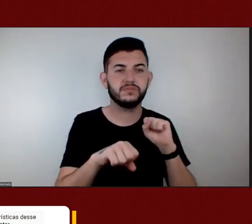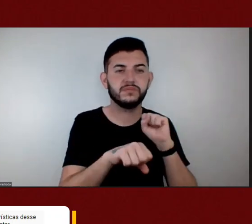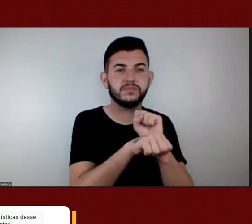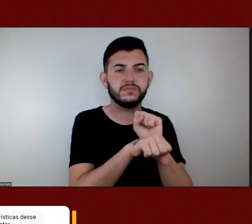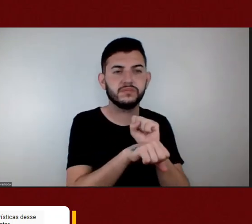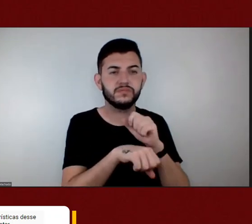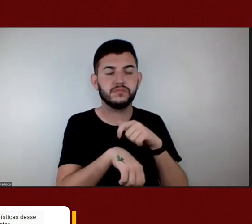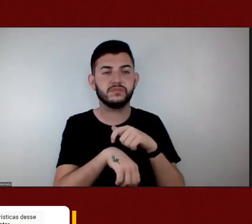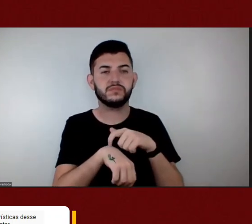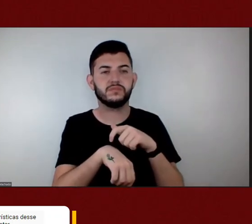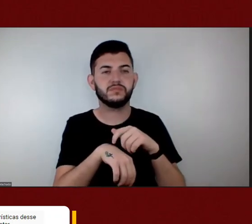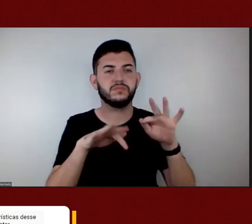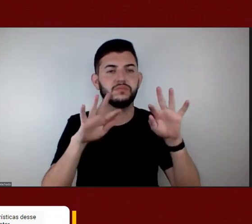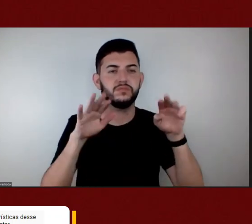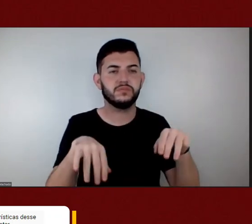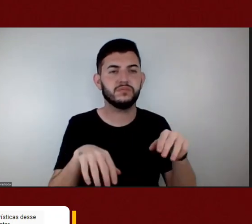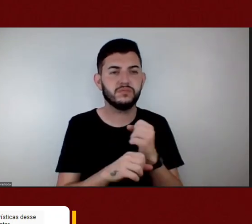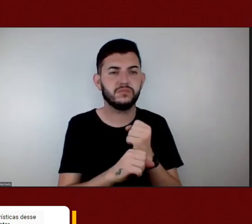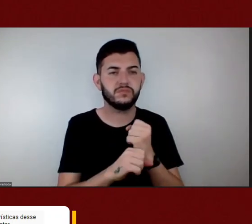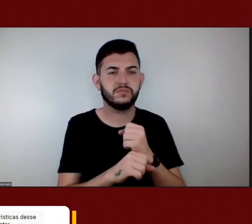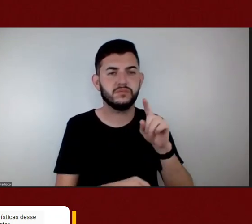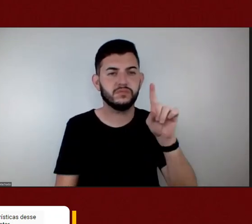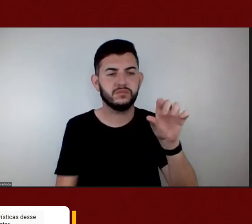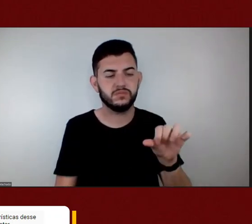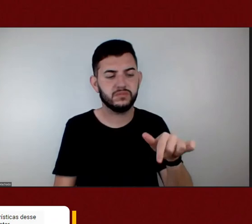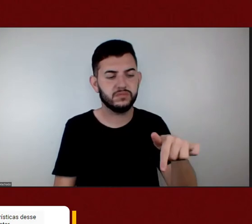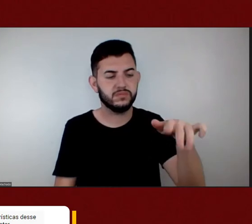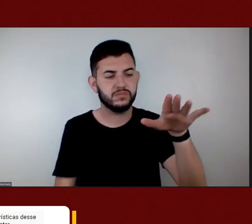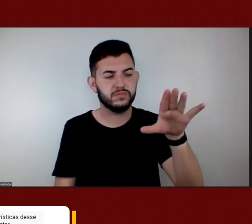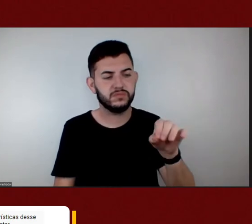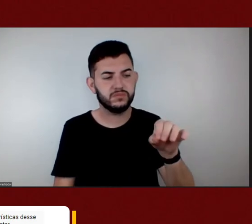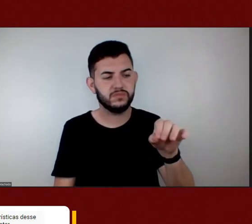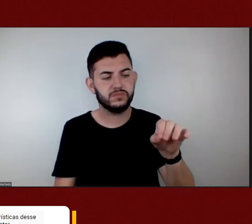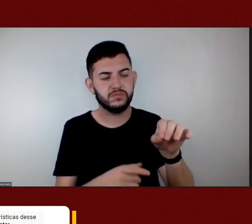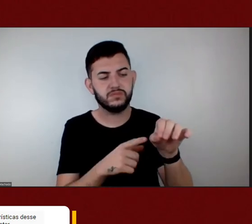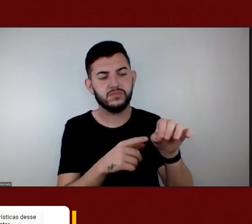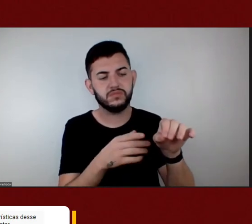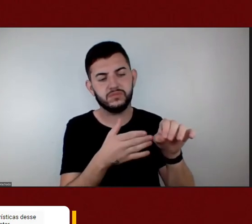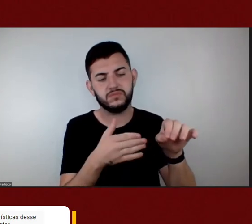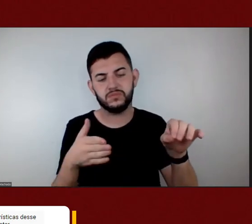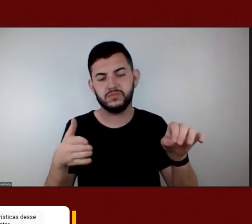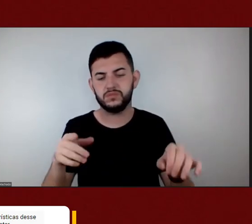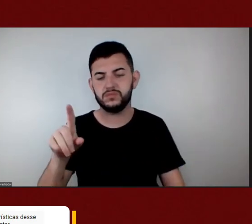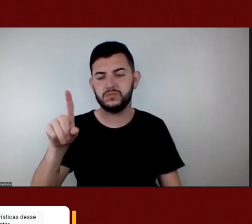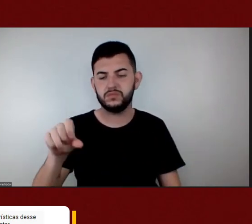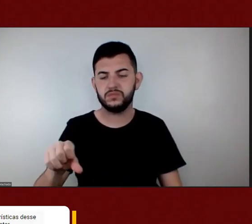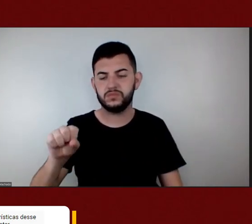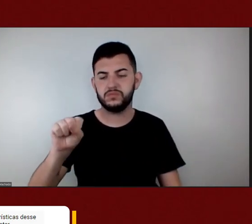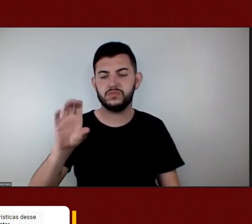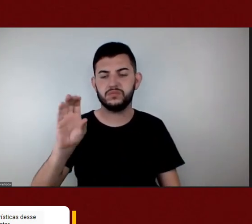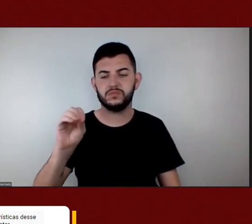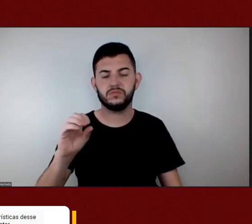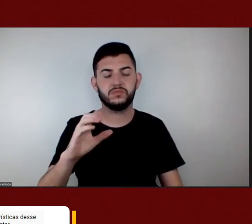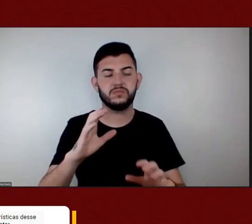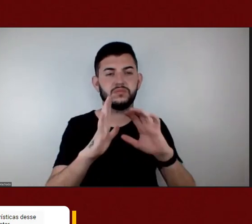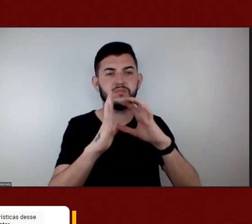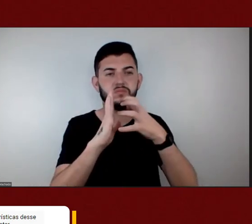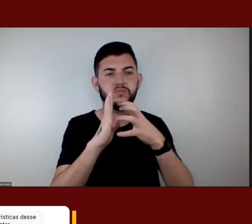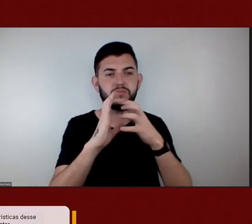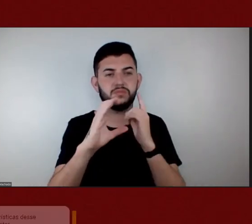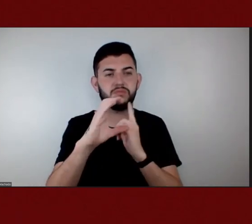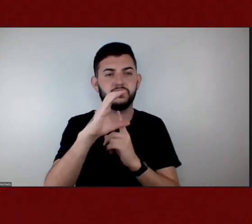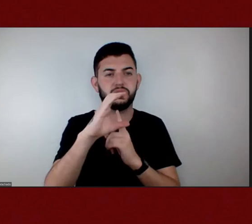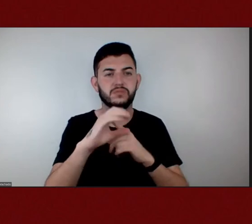final dos anos 70 e começo dos anos 80, o Partido Comunista Chileno realizou uma mudança importante na sua